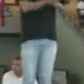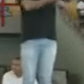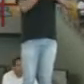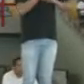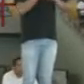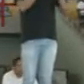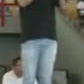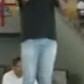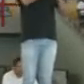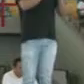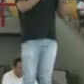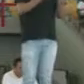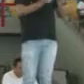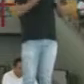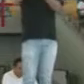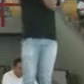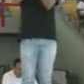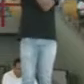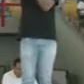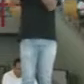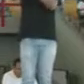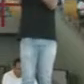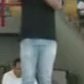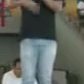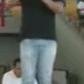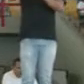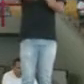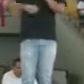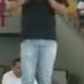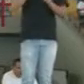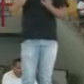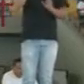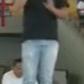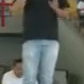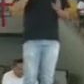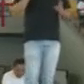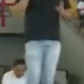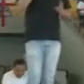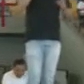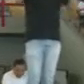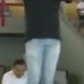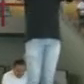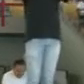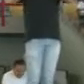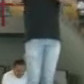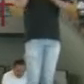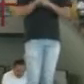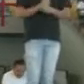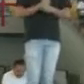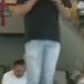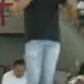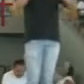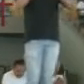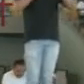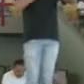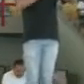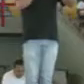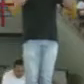tirar muito das ideias que vão compor sua redação. Por exemplo, você pega o tema do ano passado, o